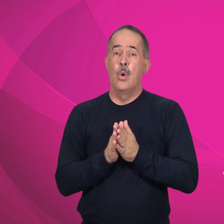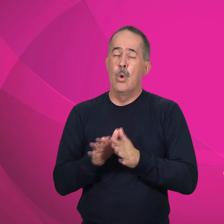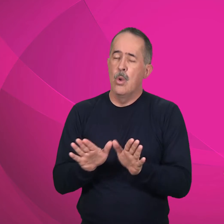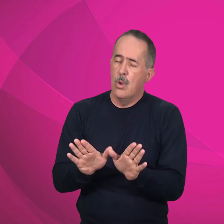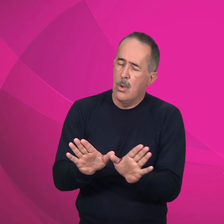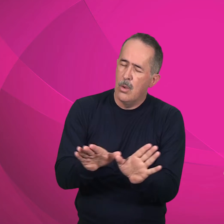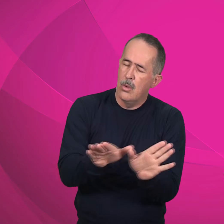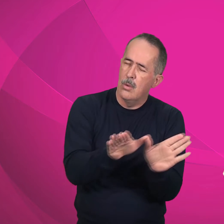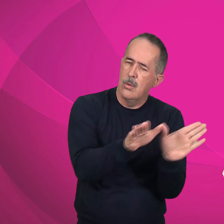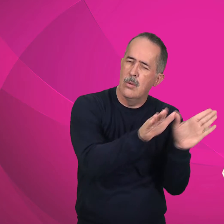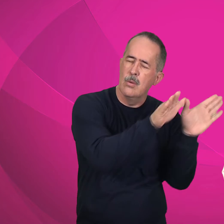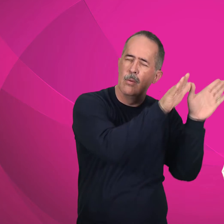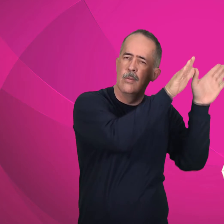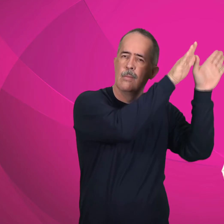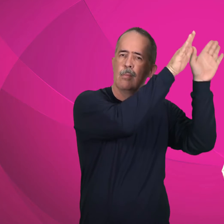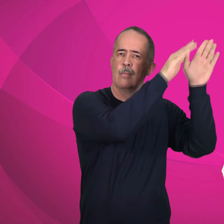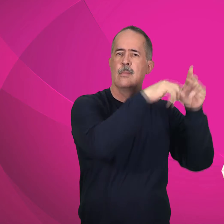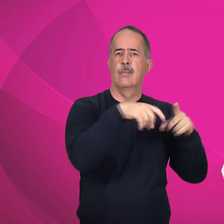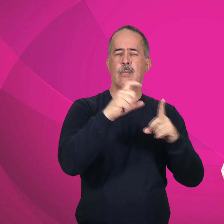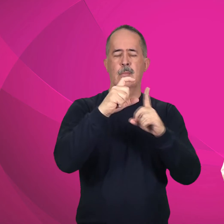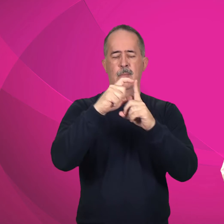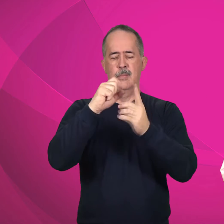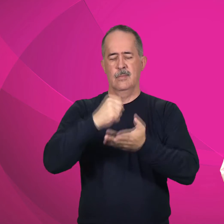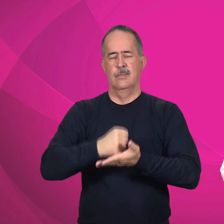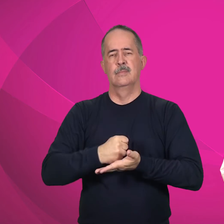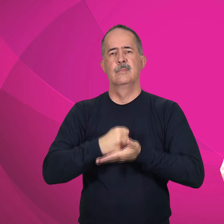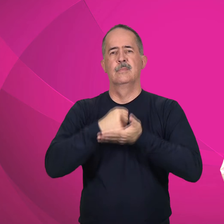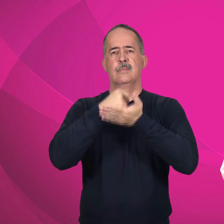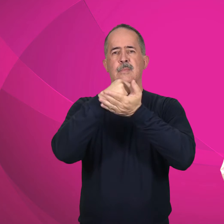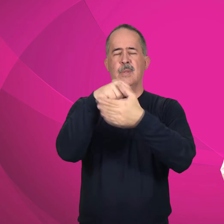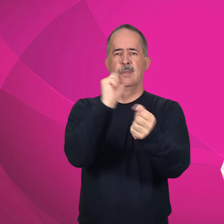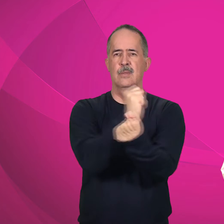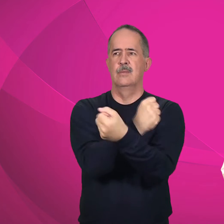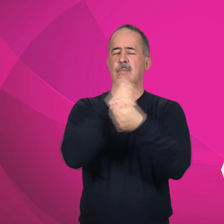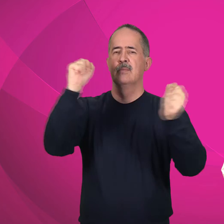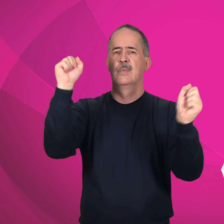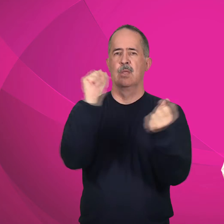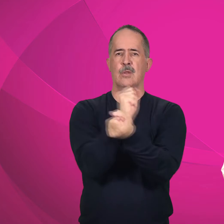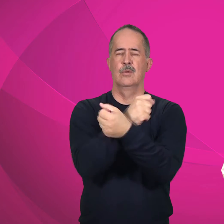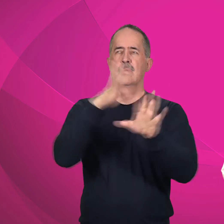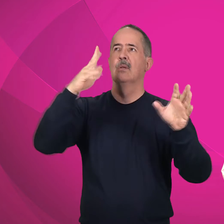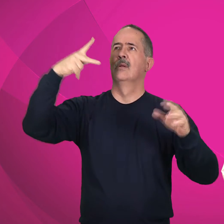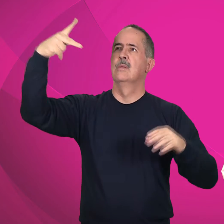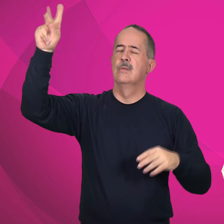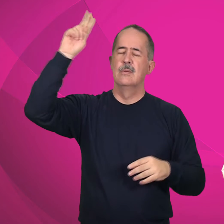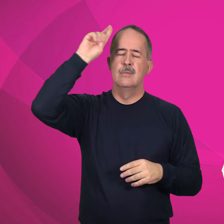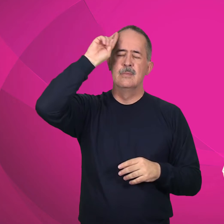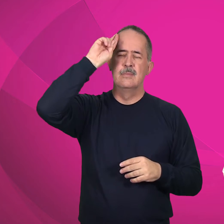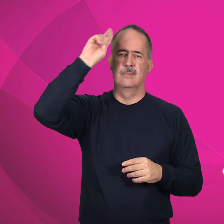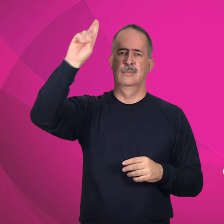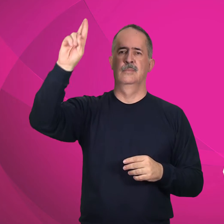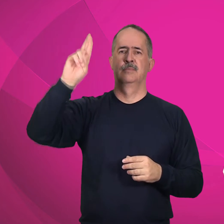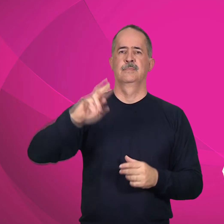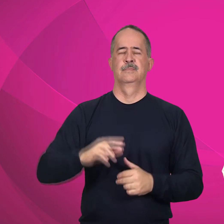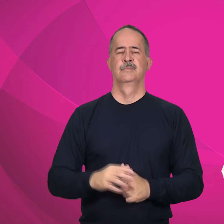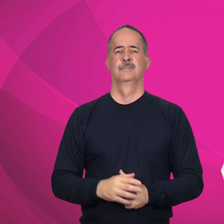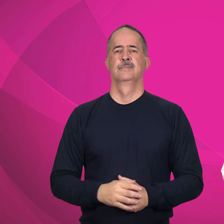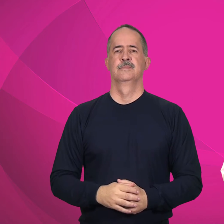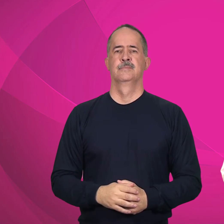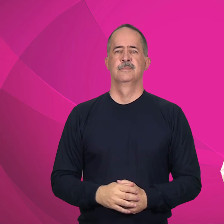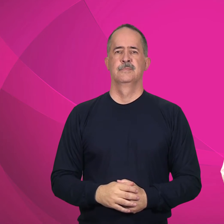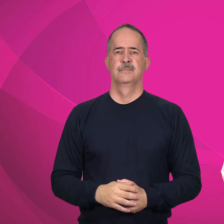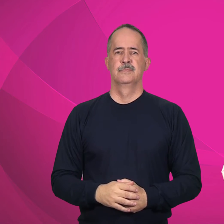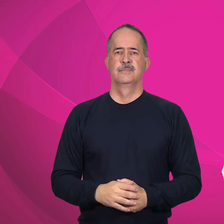anjo retirou-se palavra da salvação glória vós